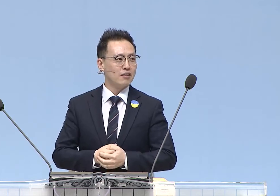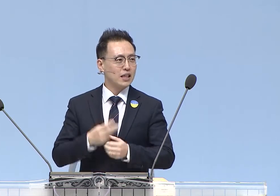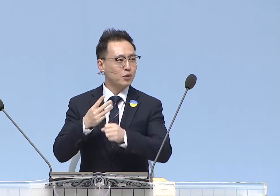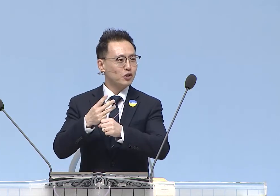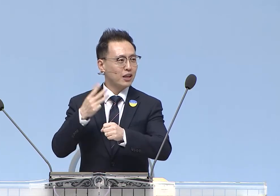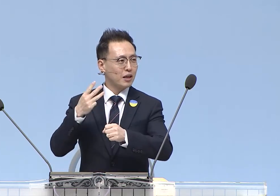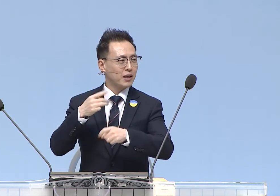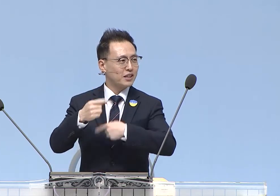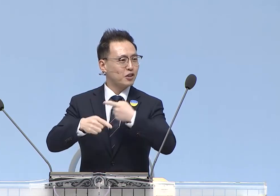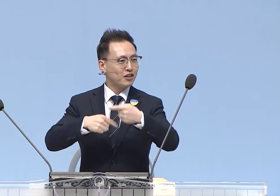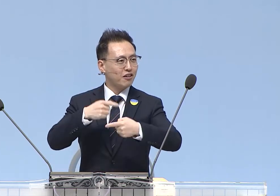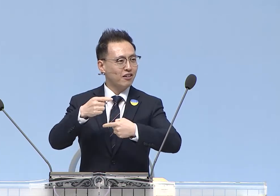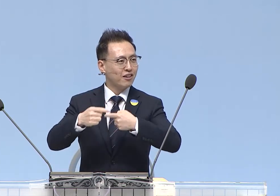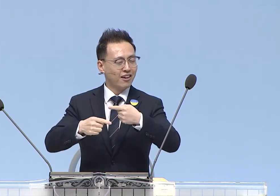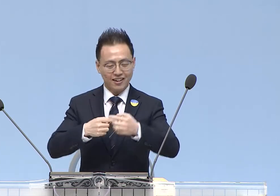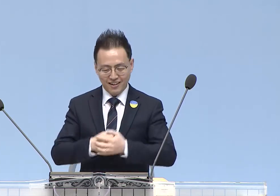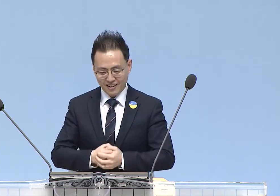3년 전에도 함께 했었는데요.